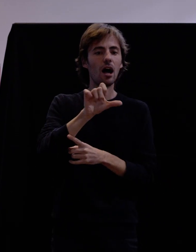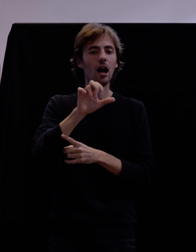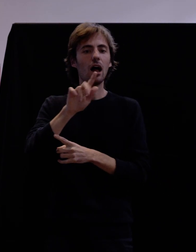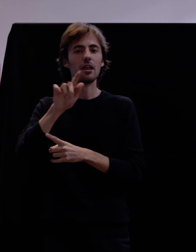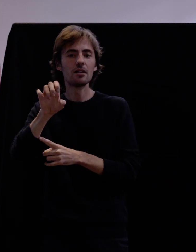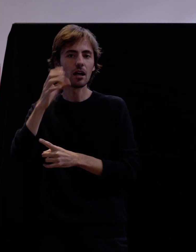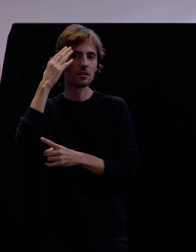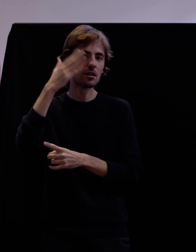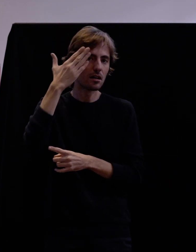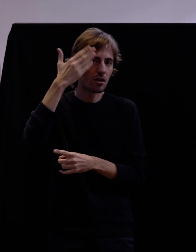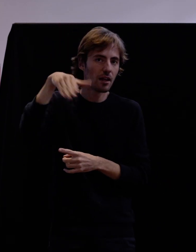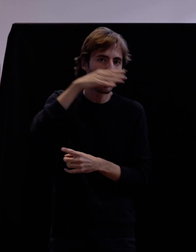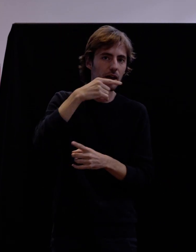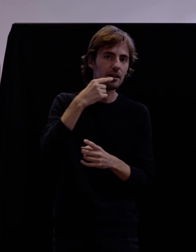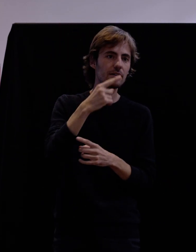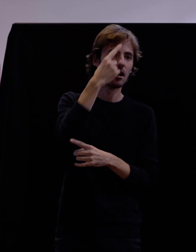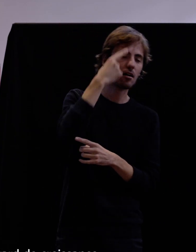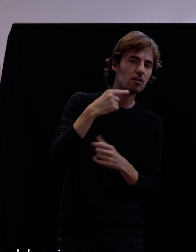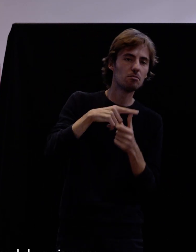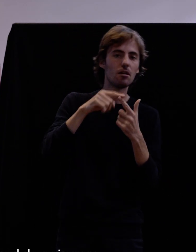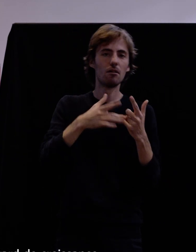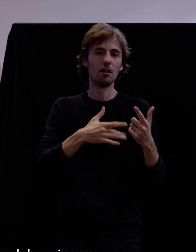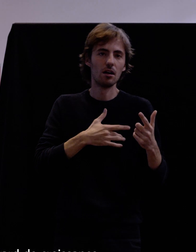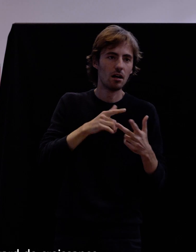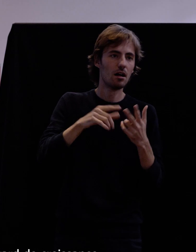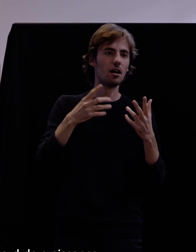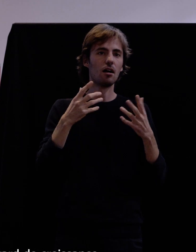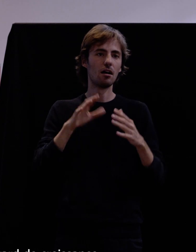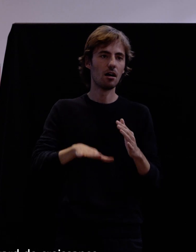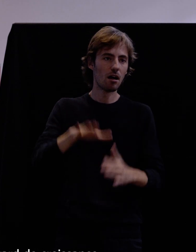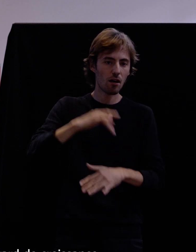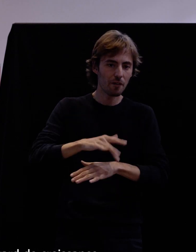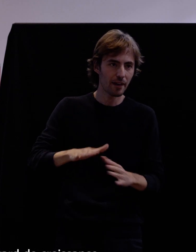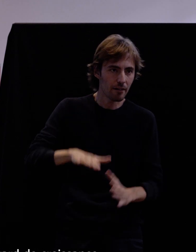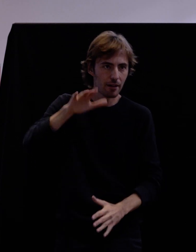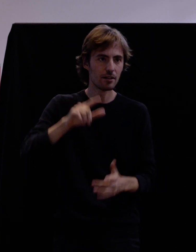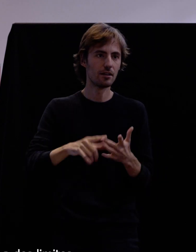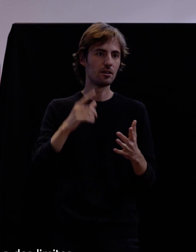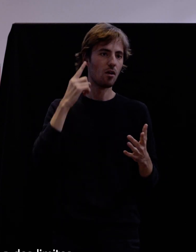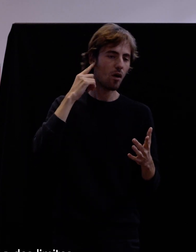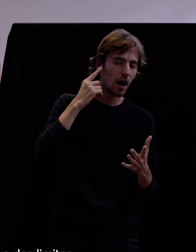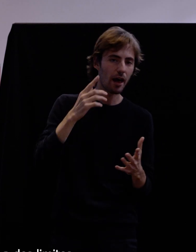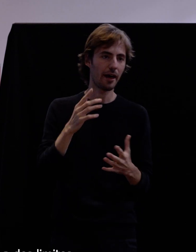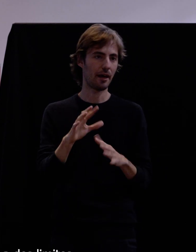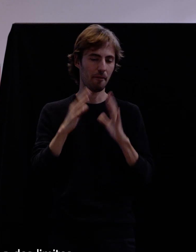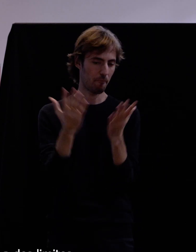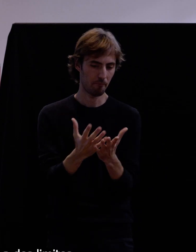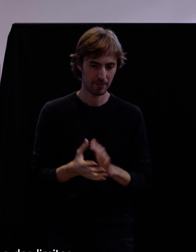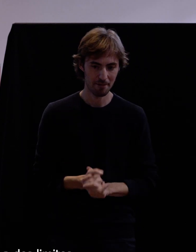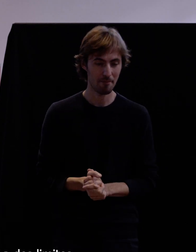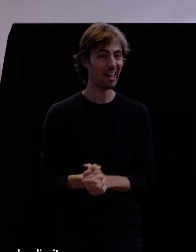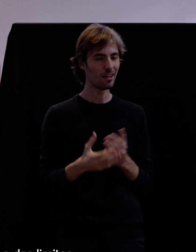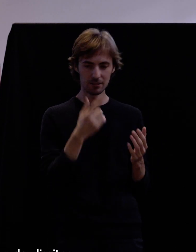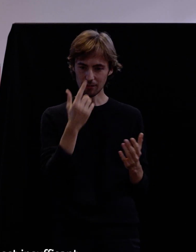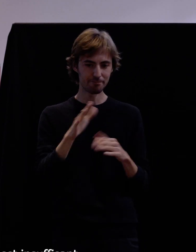ok, il veut dire colobome, cardiopathie, atrésie de Cohen, retard de croissance, anomalie génitale, oreille, mais aujourd'hui, il a des